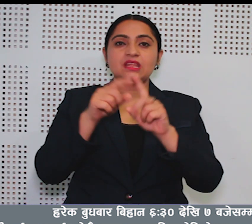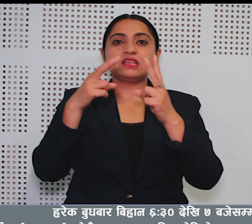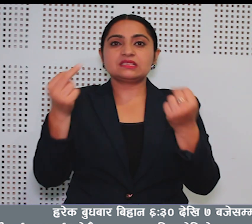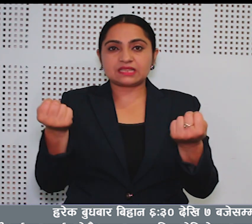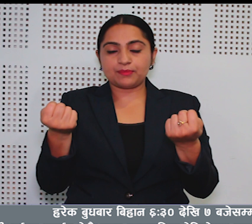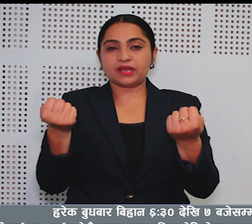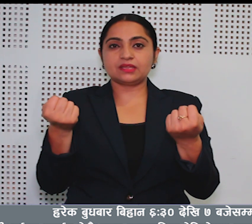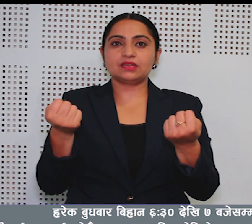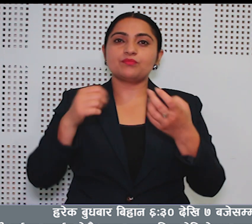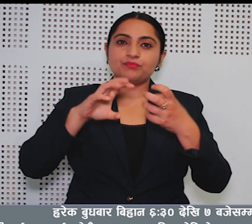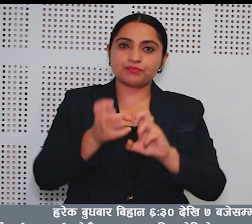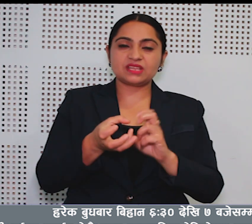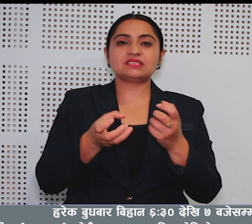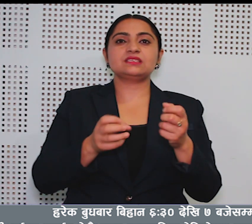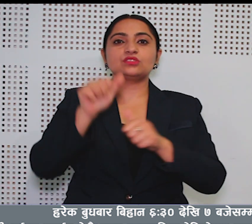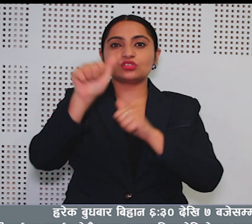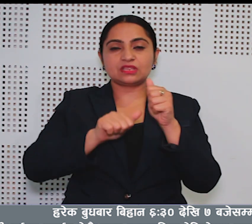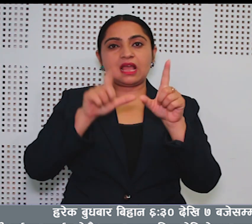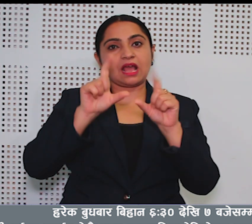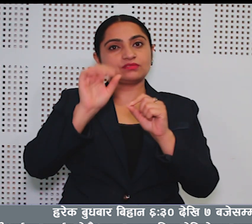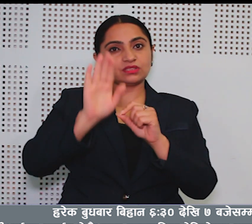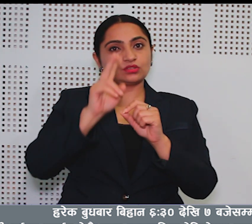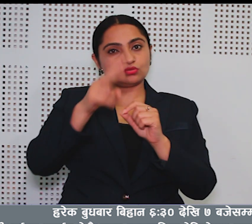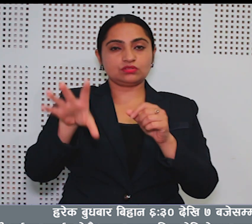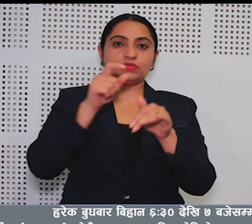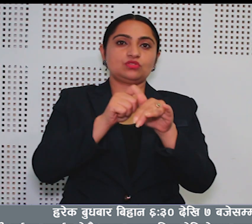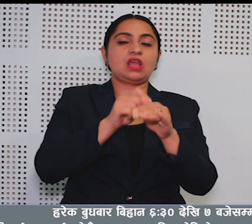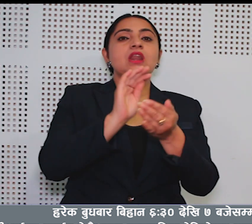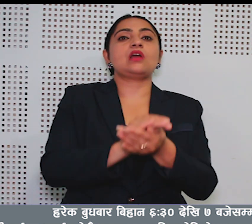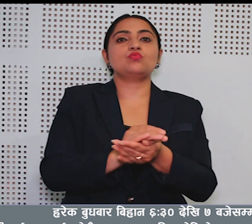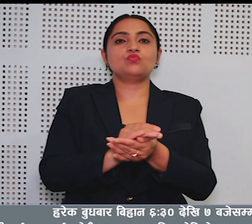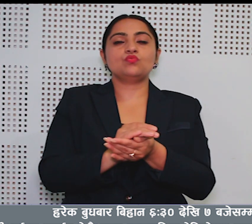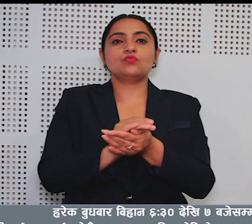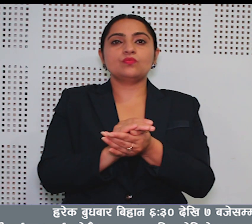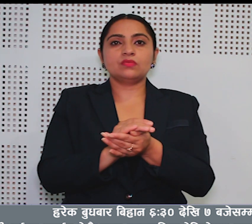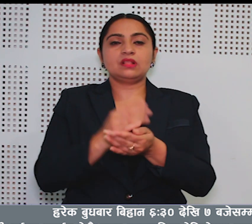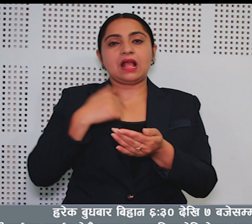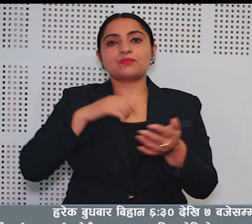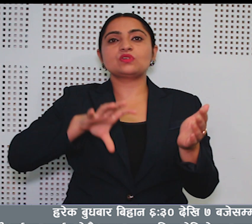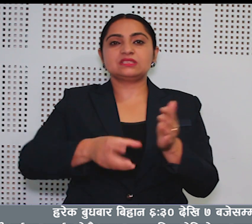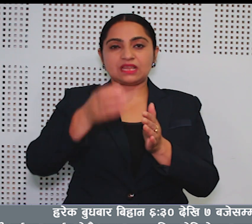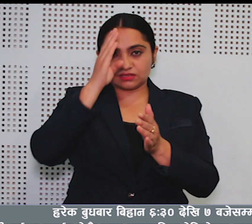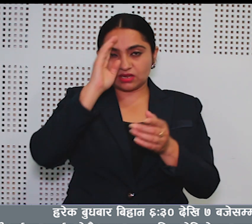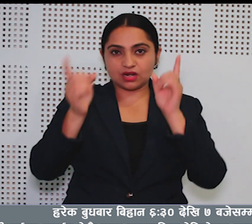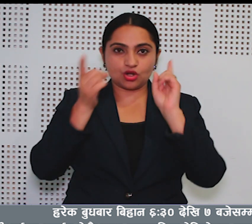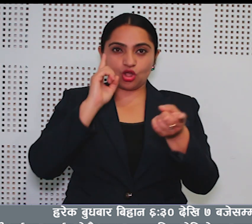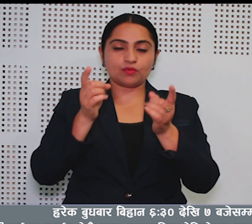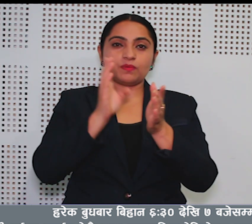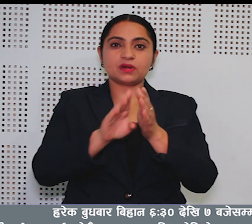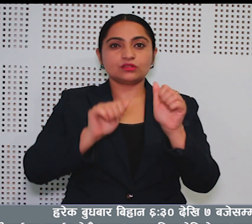उपकरण मसिन चाहिँ जे जति आवश्यकता छ त्यो एकदम रेडी पारेर राख्नुहोस्। हाम्रो स्थानीय सरकार नगरपालिकाबाट जे सहयोग गर्नुपर्छ त्यो